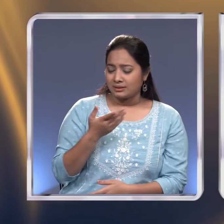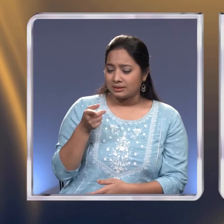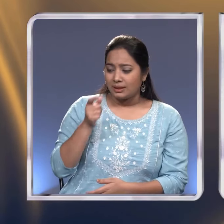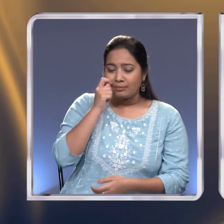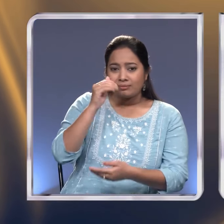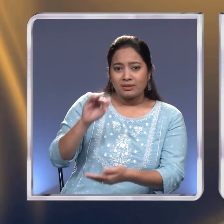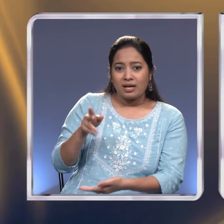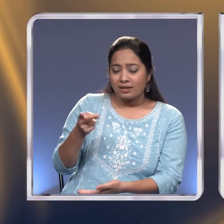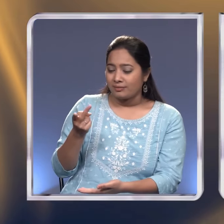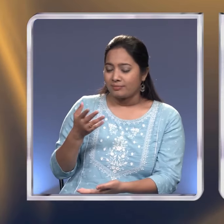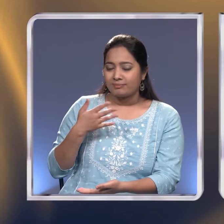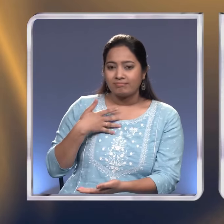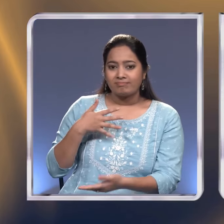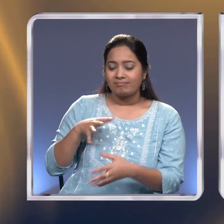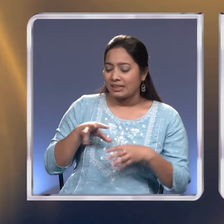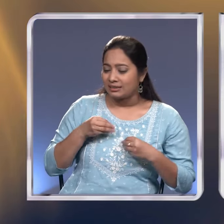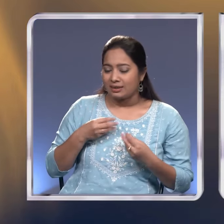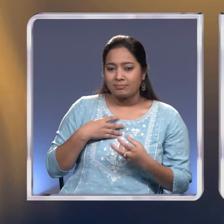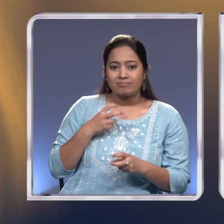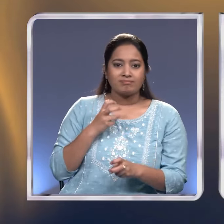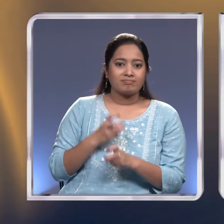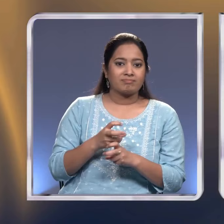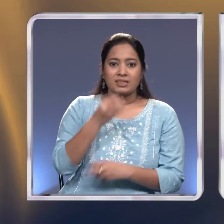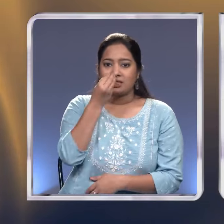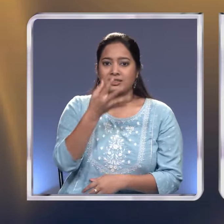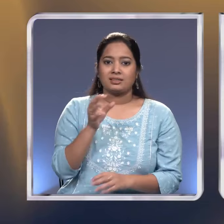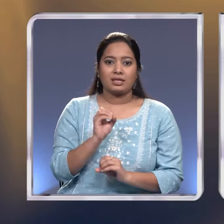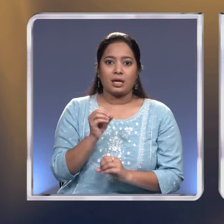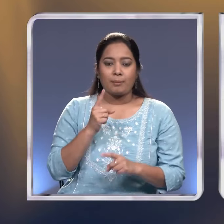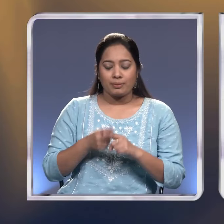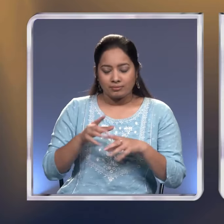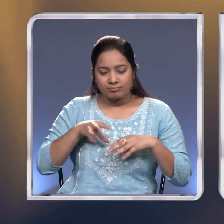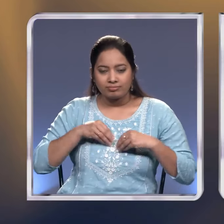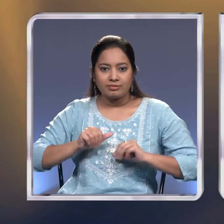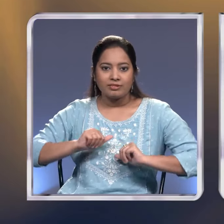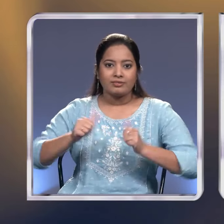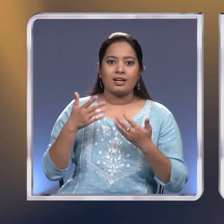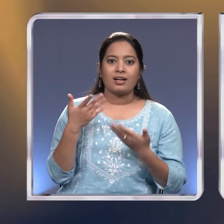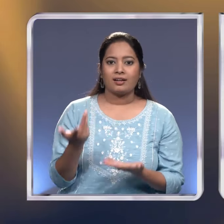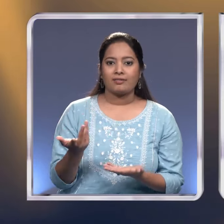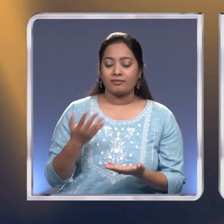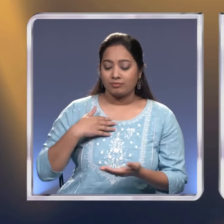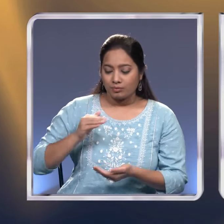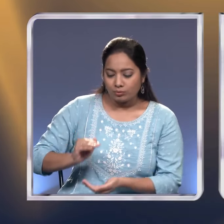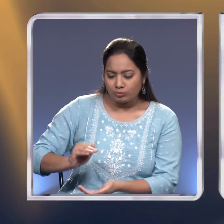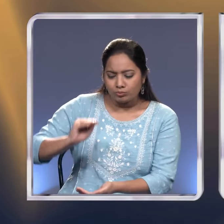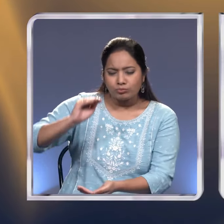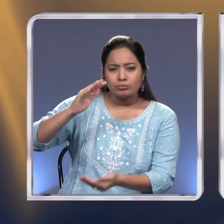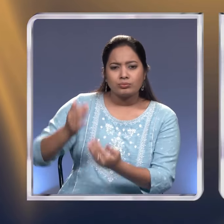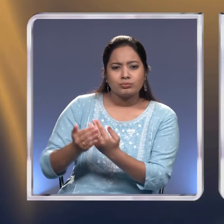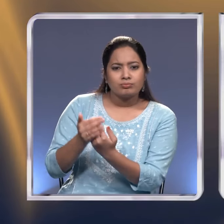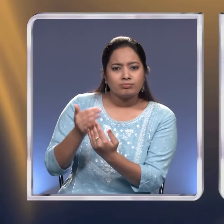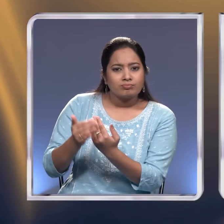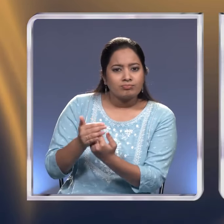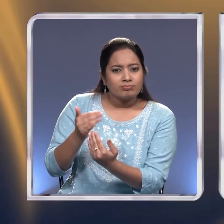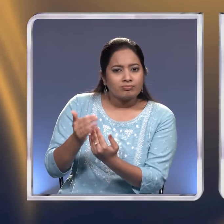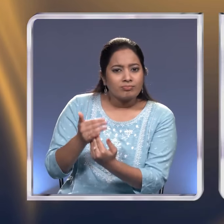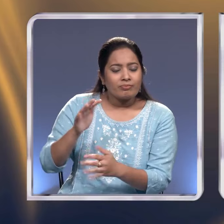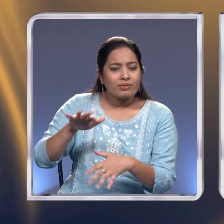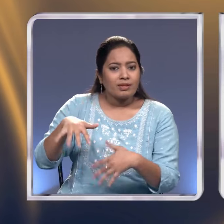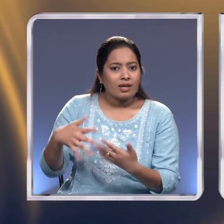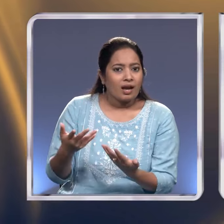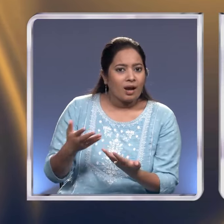बात को एक्सेप्ट किया और किस तरह वो इस बच्चे की परवरिश कर रहे हैं और क्या क्या अप्स एंड डाउन से वो अपने